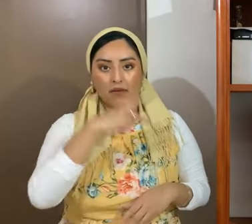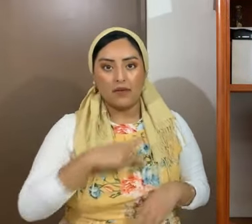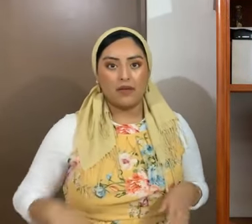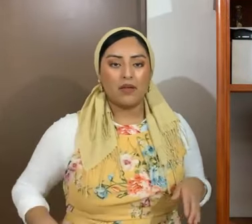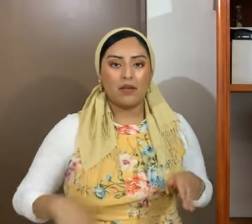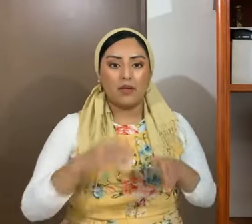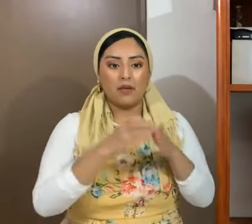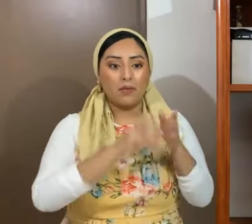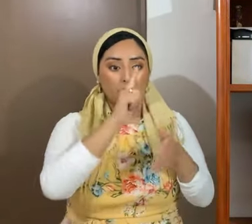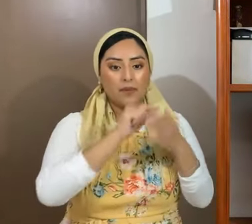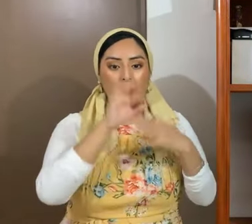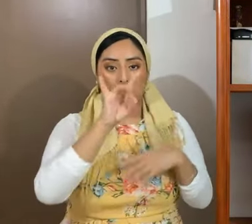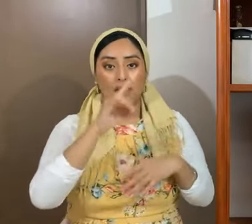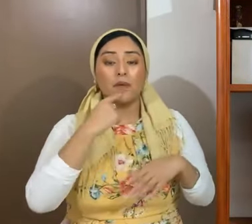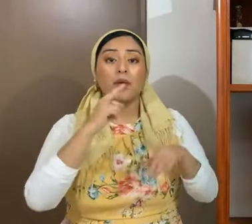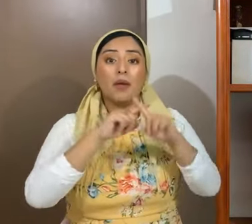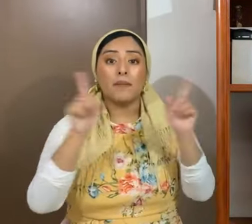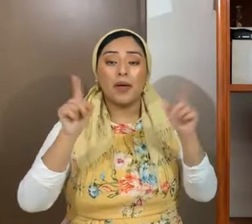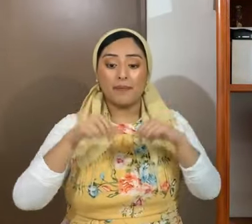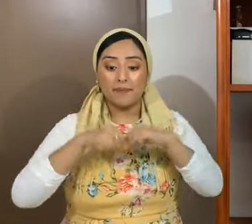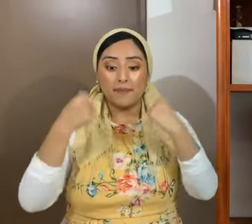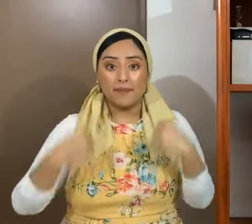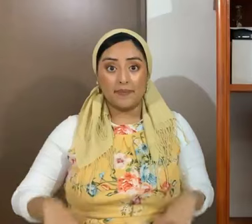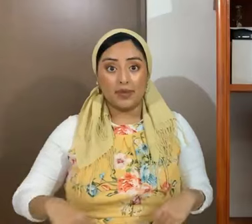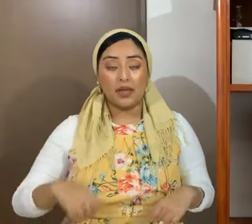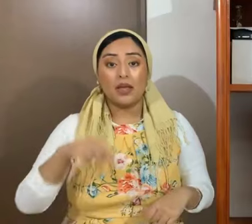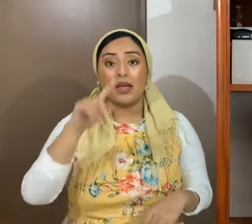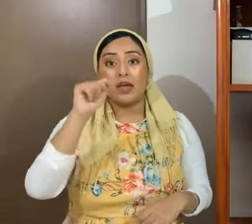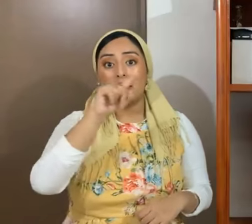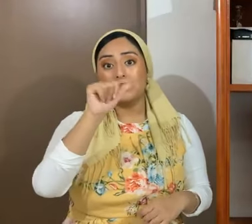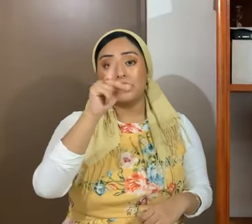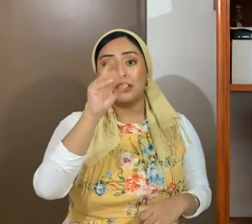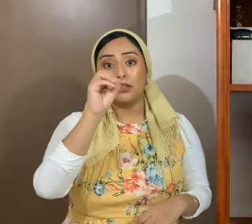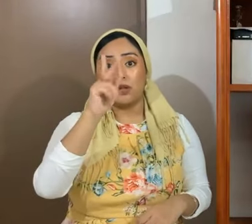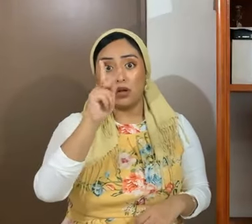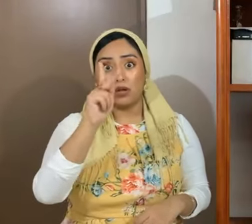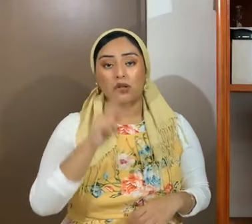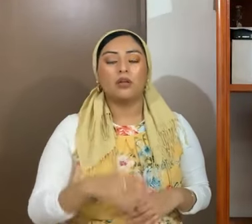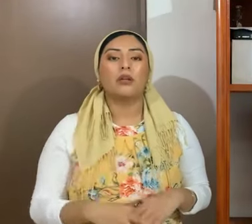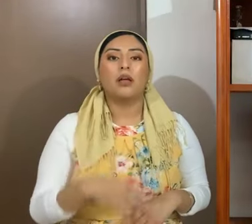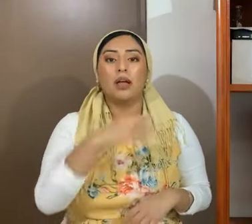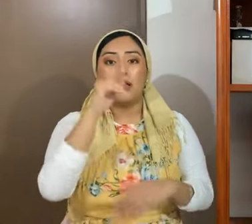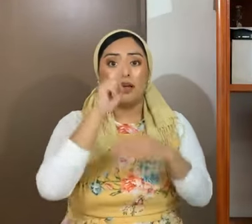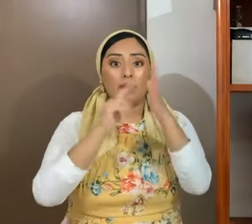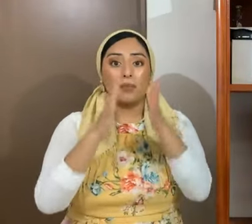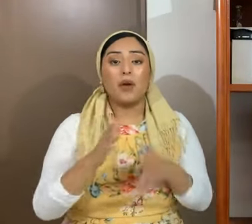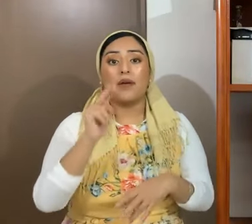Reyes, capítulo 1, verso 8. Dice, pero el Cohen Sadoc y Benaía, hijo de Joiada, y el profeta Natán, Simei,